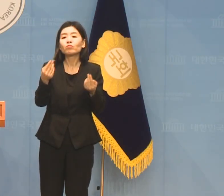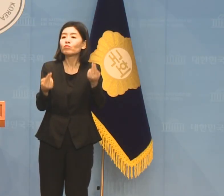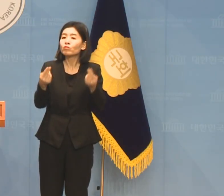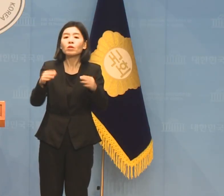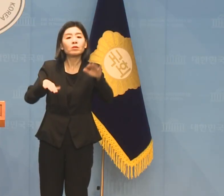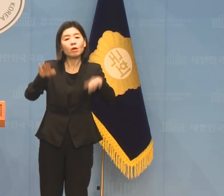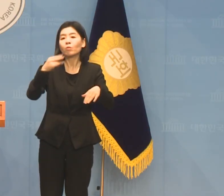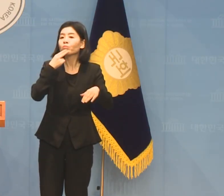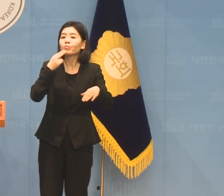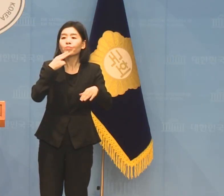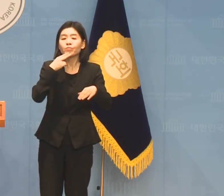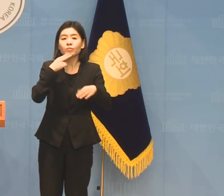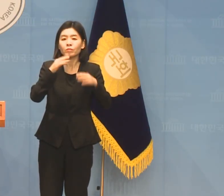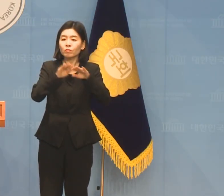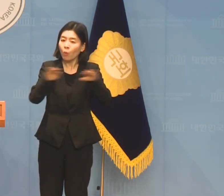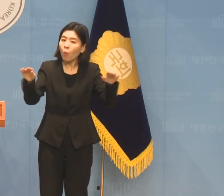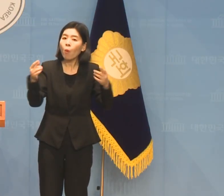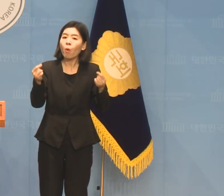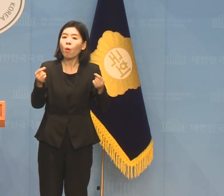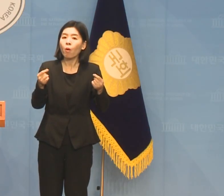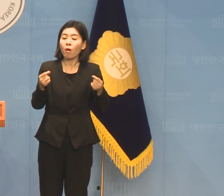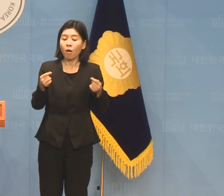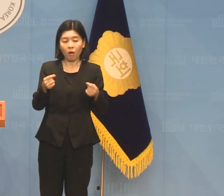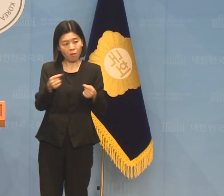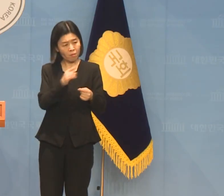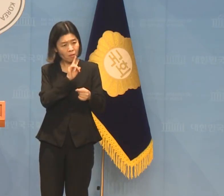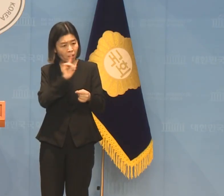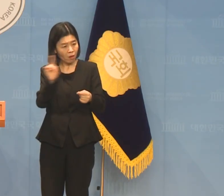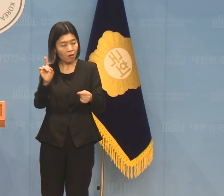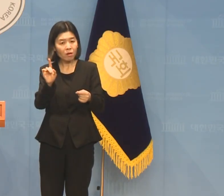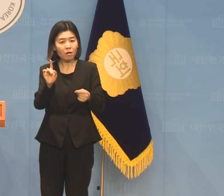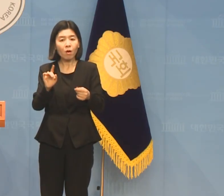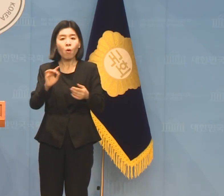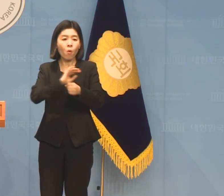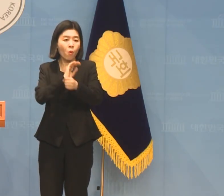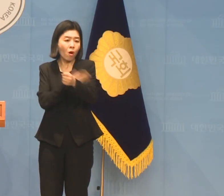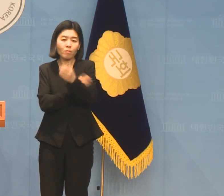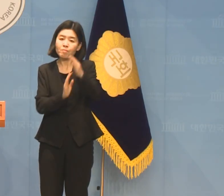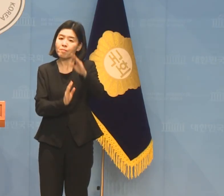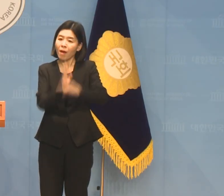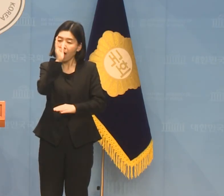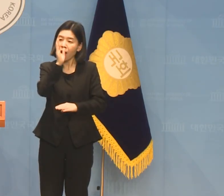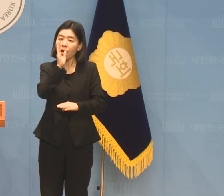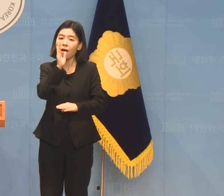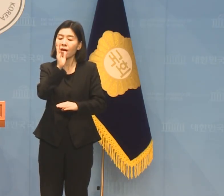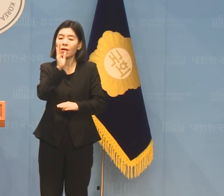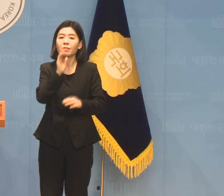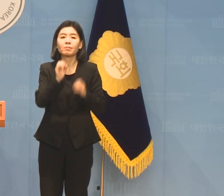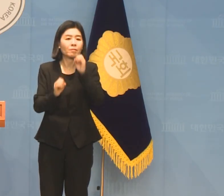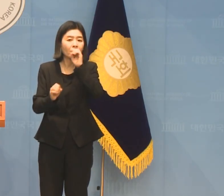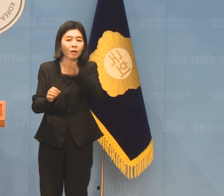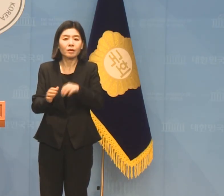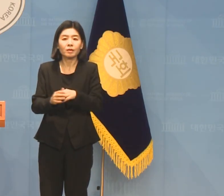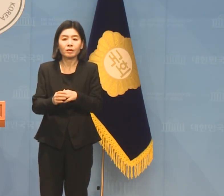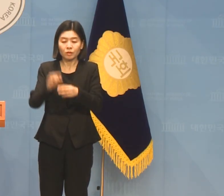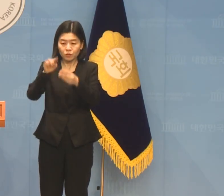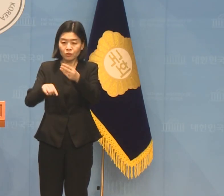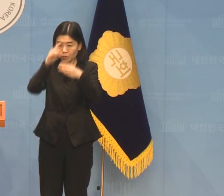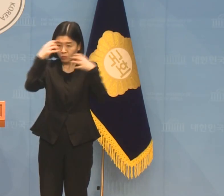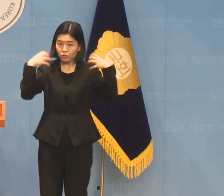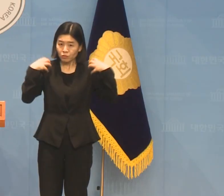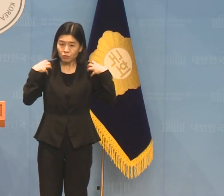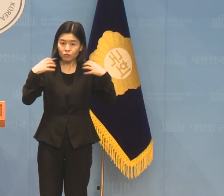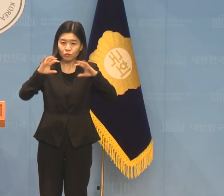등 선출되지 않은 권력으로서 심각한 월권 발언을 했습니다. 윤석열 정부의